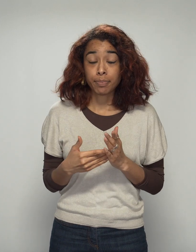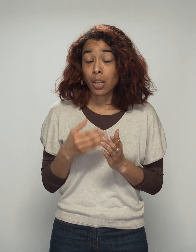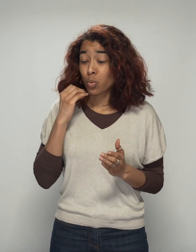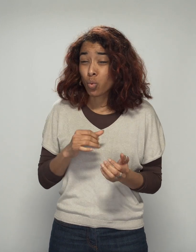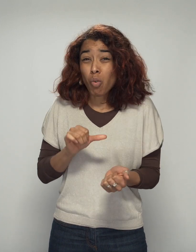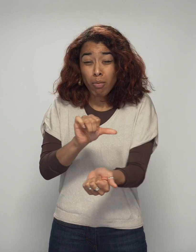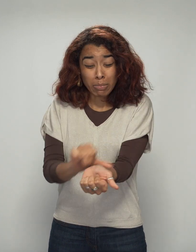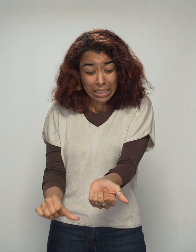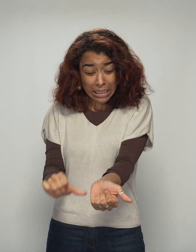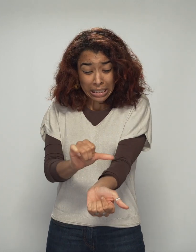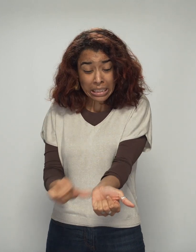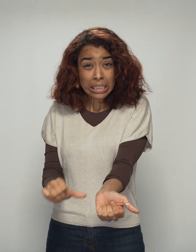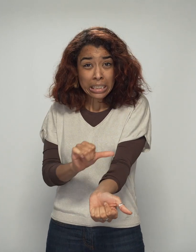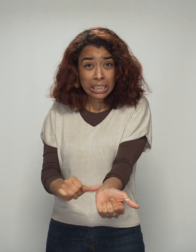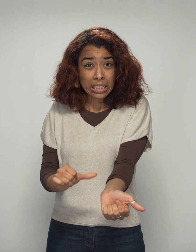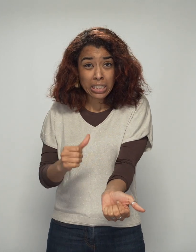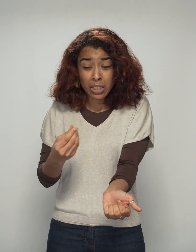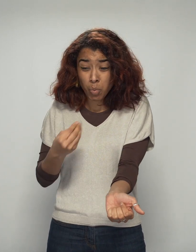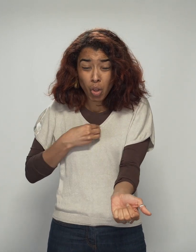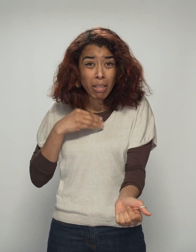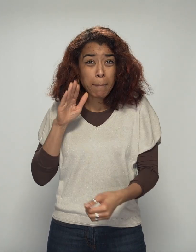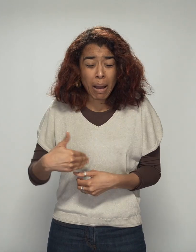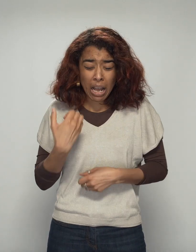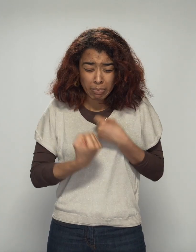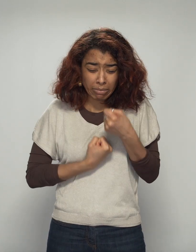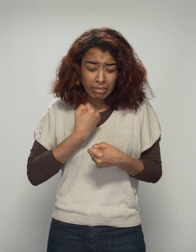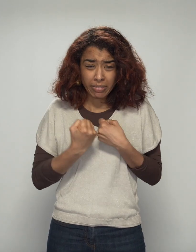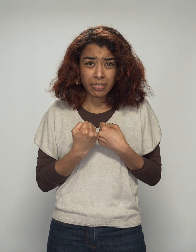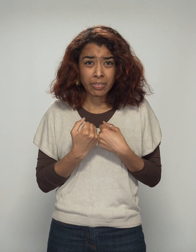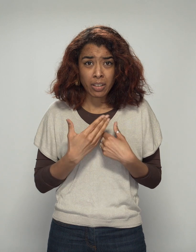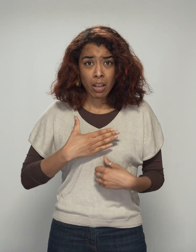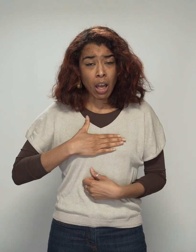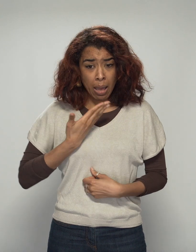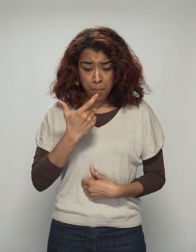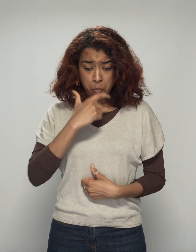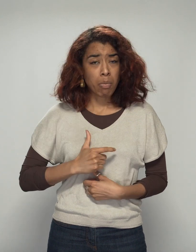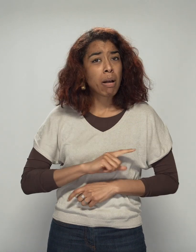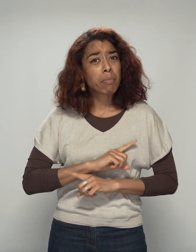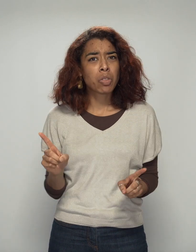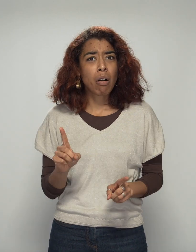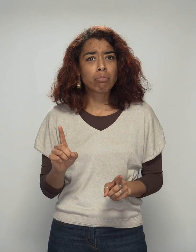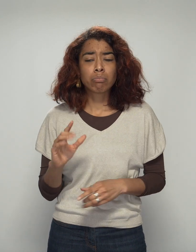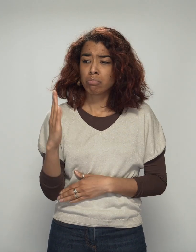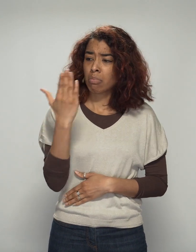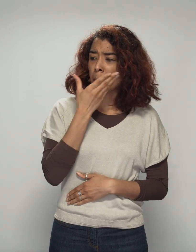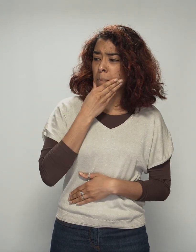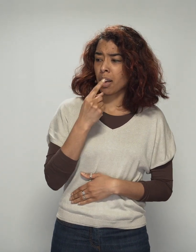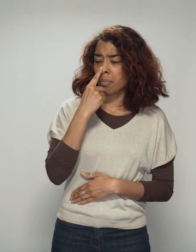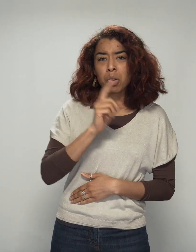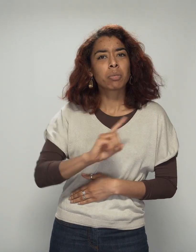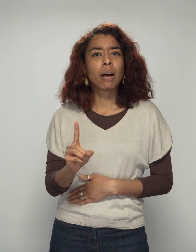Et je me scarifiais aussi beaucoup, je me faisais souffrir, je m'auto-détruisais parce que je ne m'aimais pas et je ne me trouvais pas jolie. Je